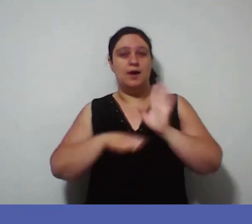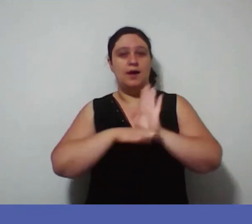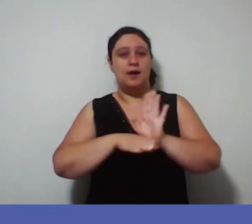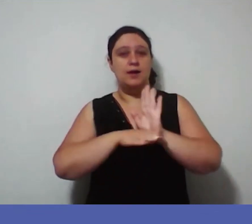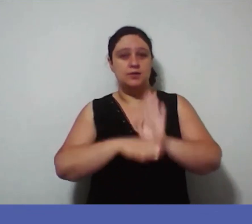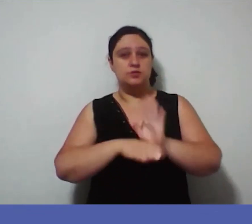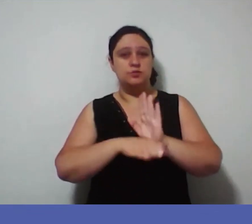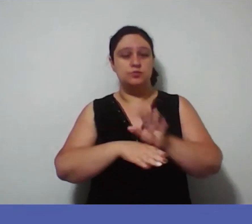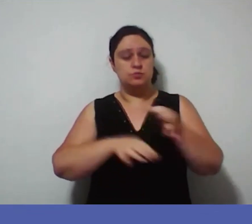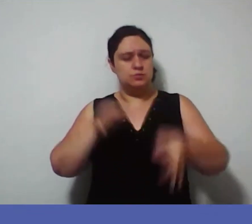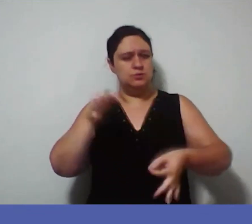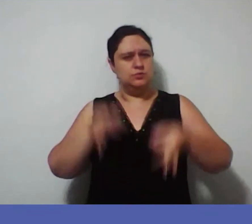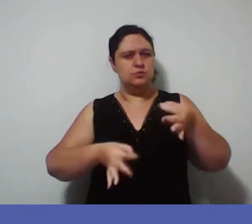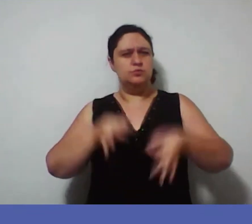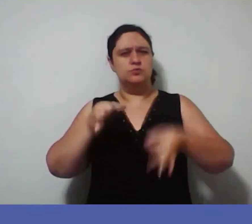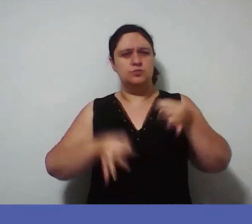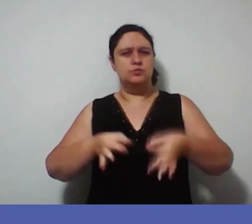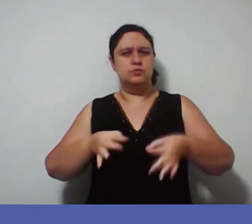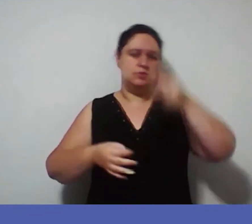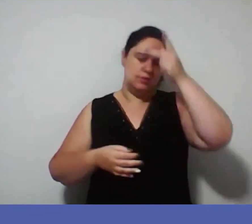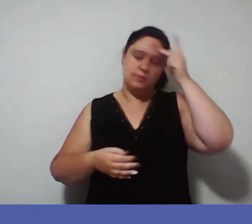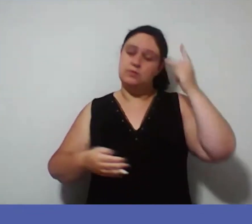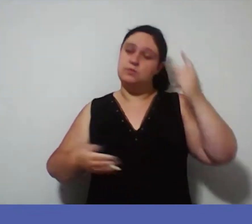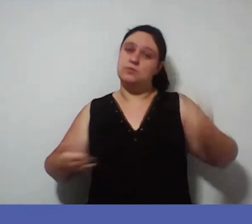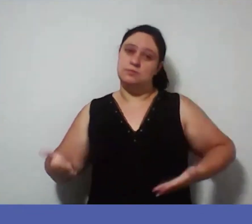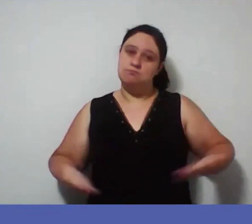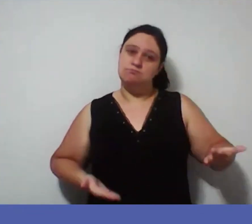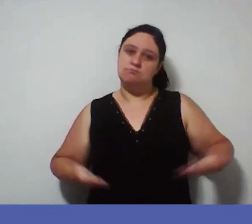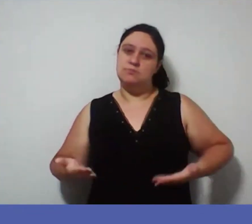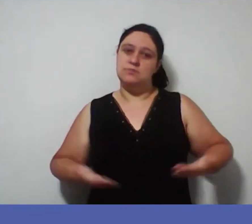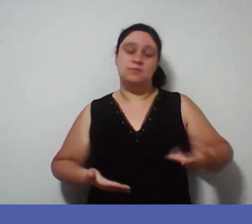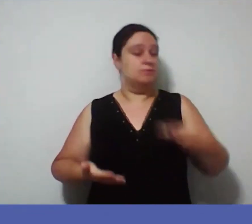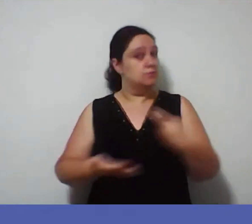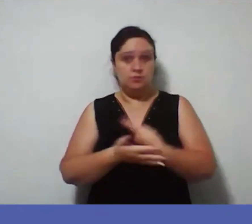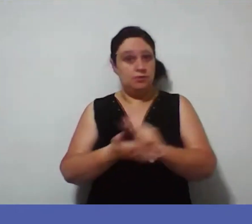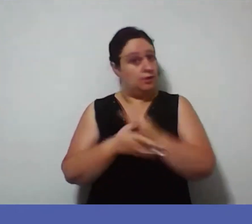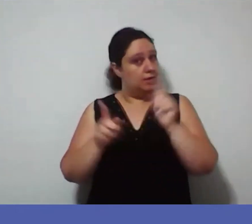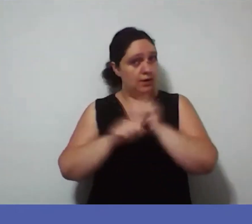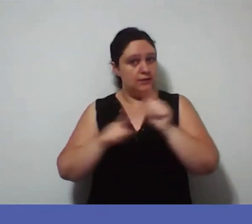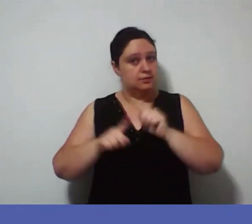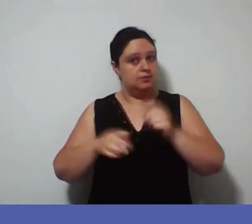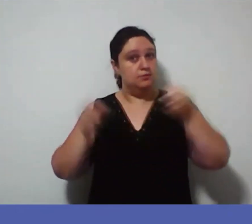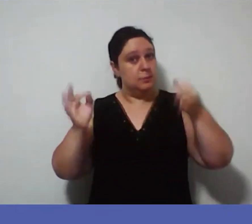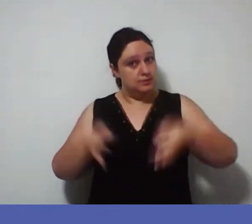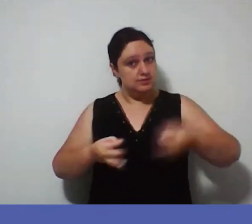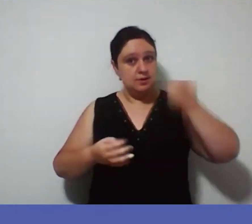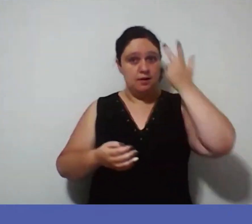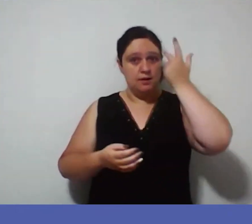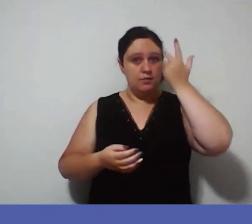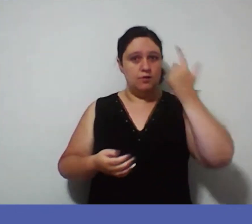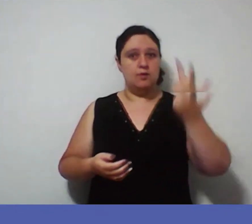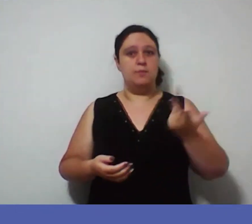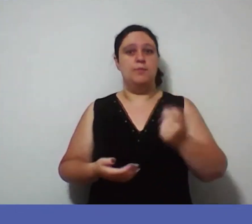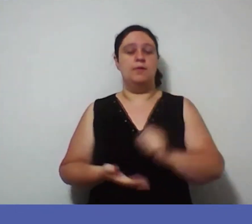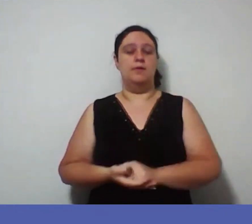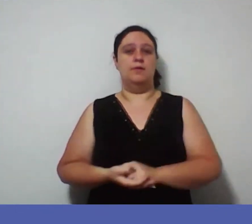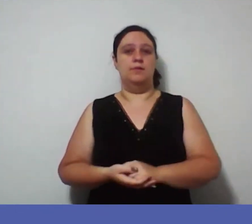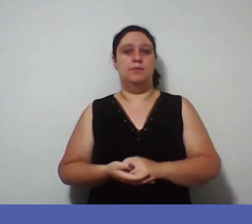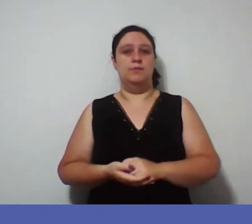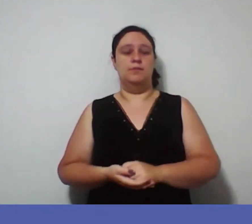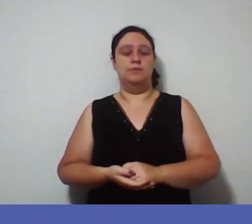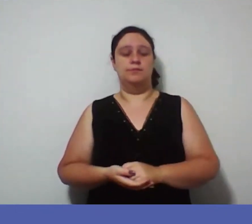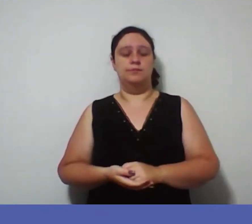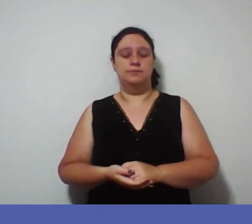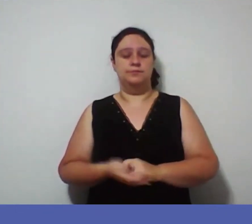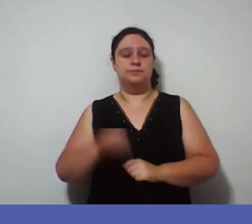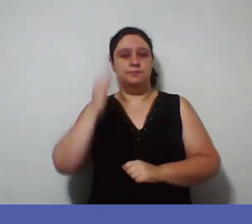que ele serve. Irmãos, isso não é errado, isso é normal, isso é do próprio corpo, certo? Mas